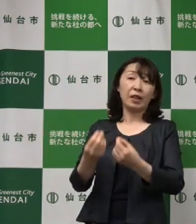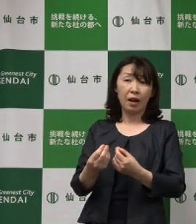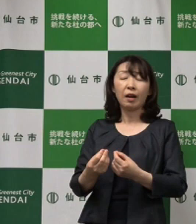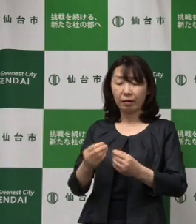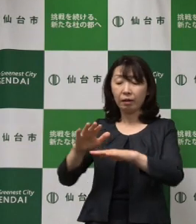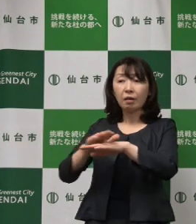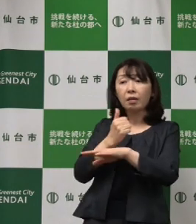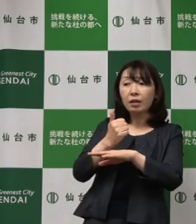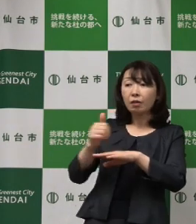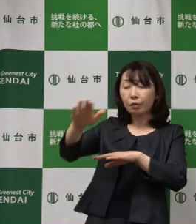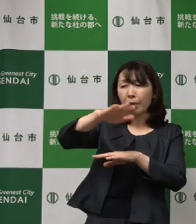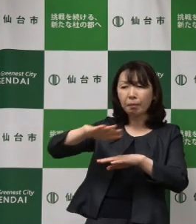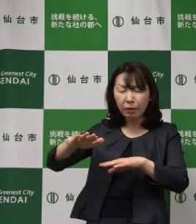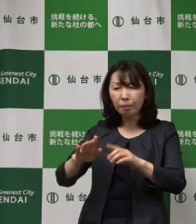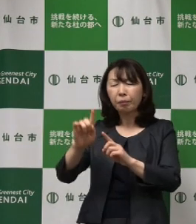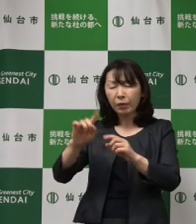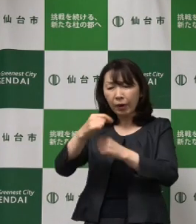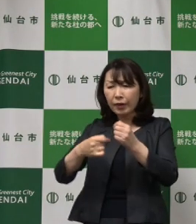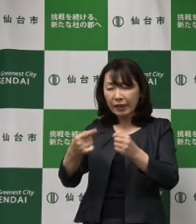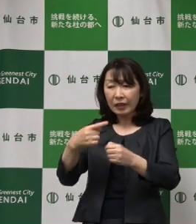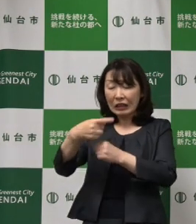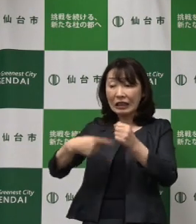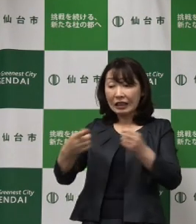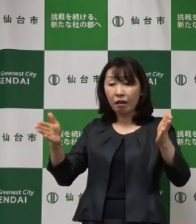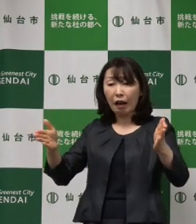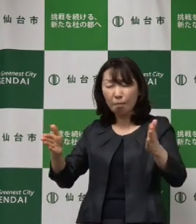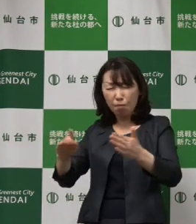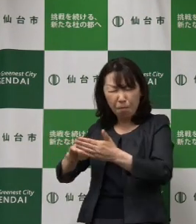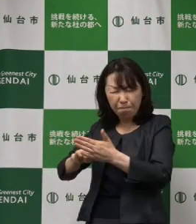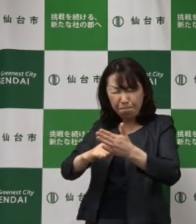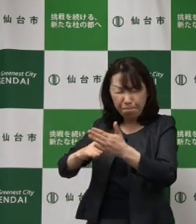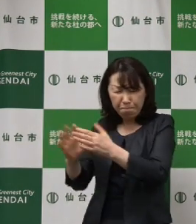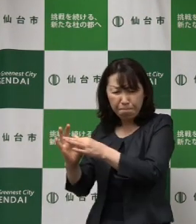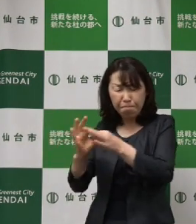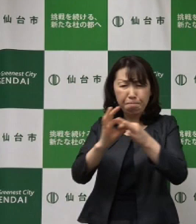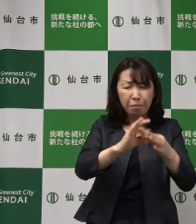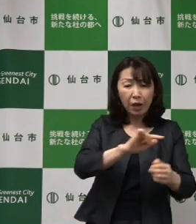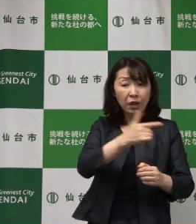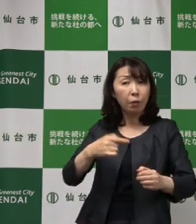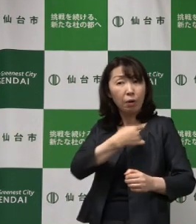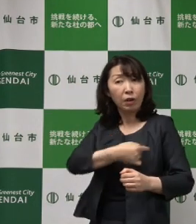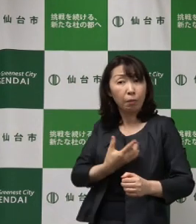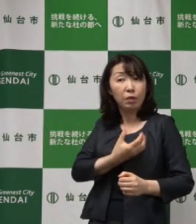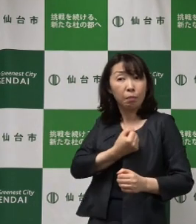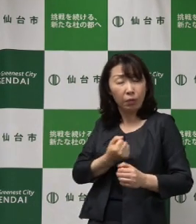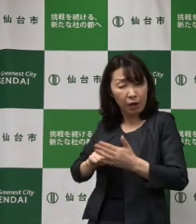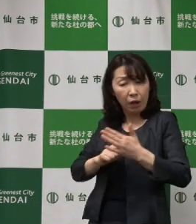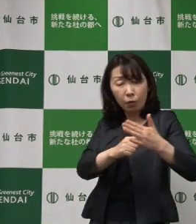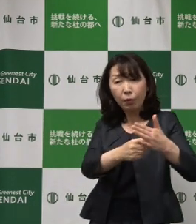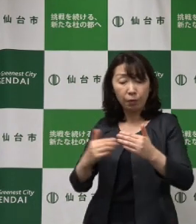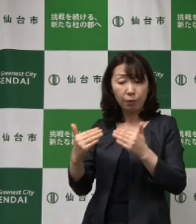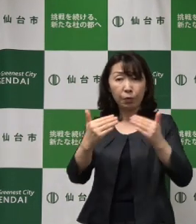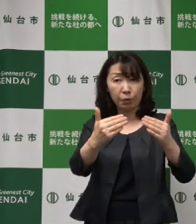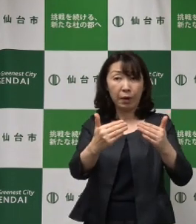もたゆまぬ努力をされて、いろいろな気持ちを抱えながらこの大会に